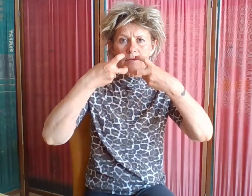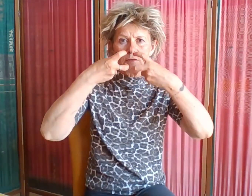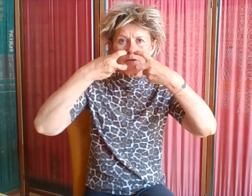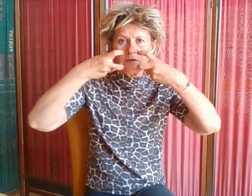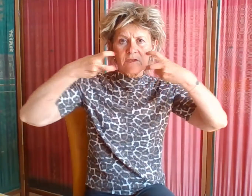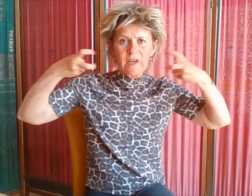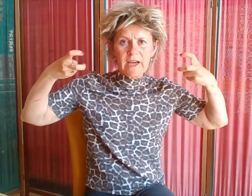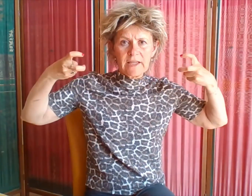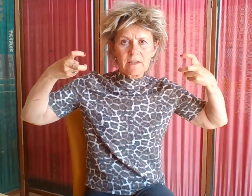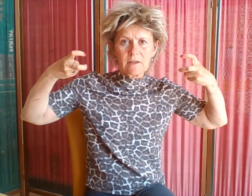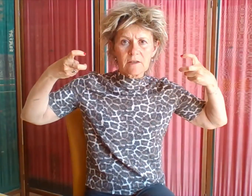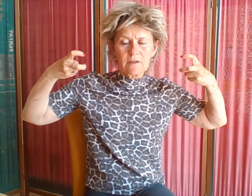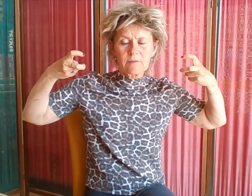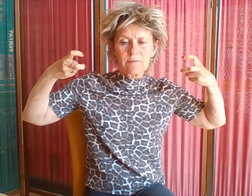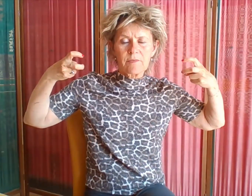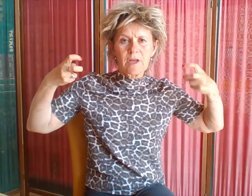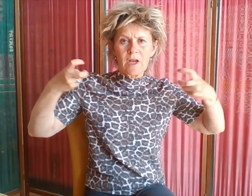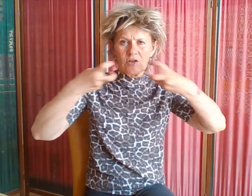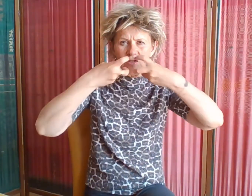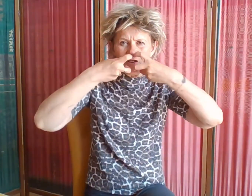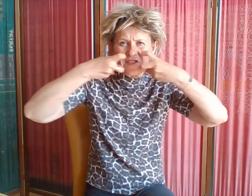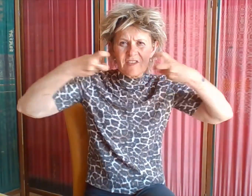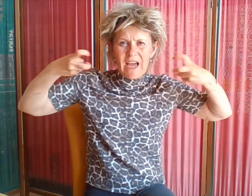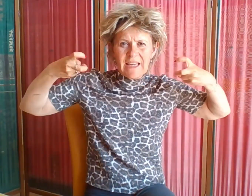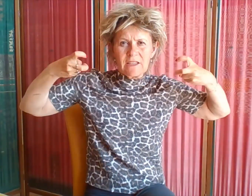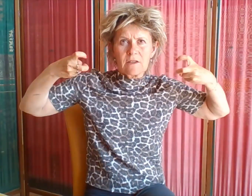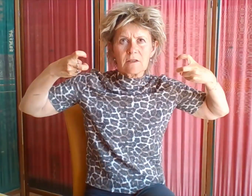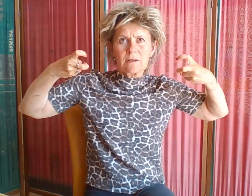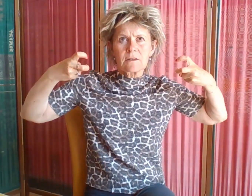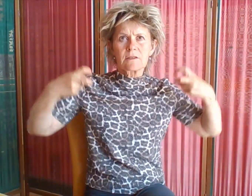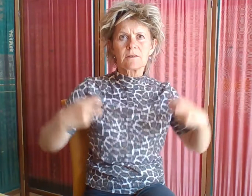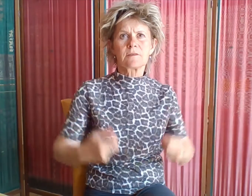De tijger. De tijger.